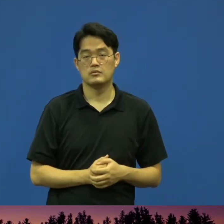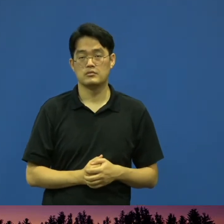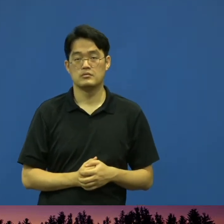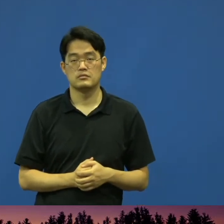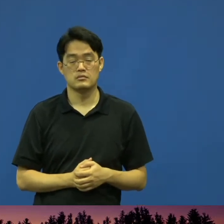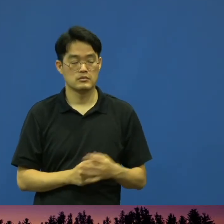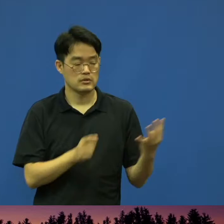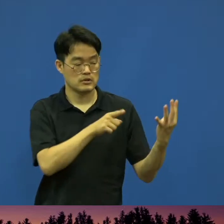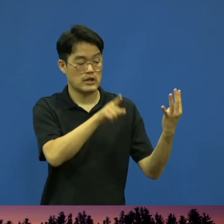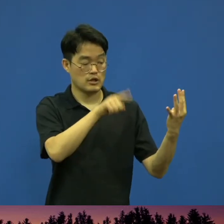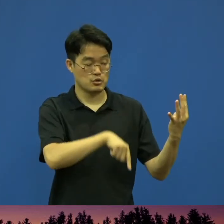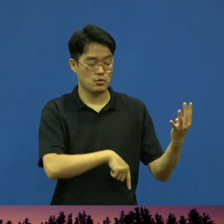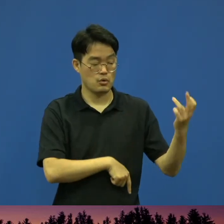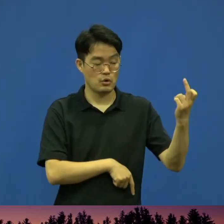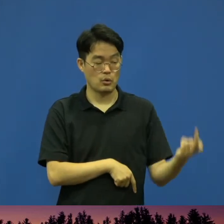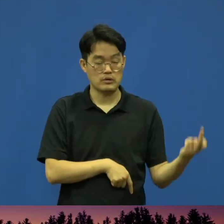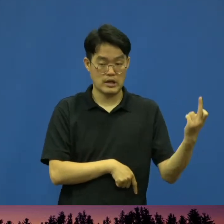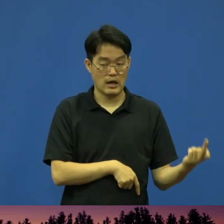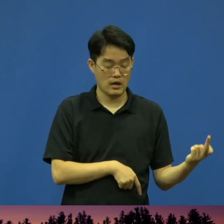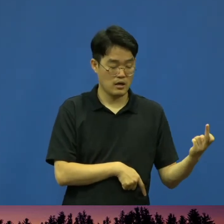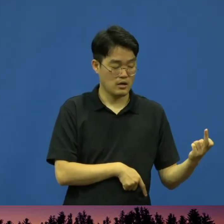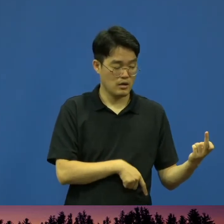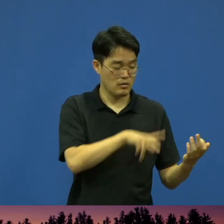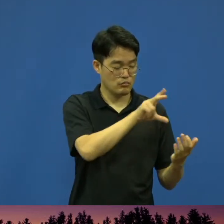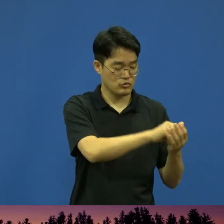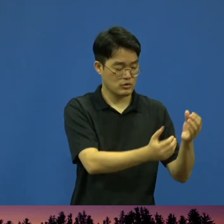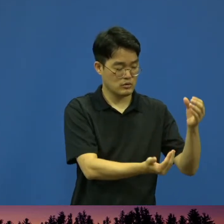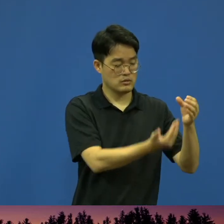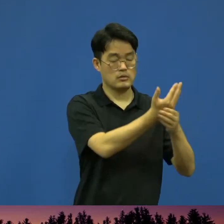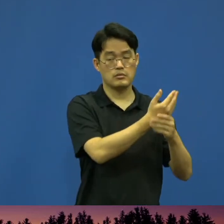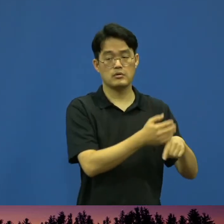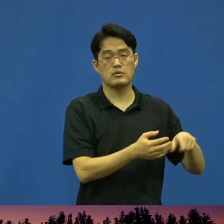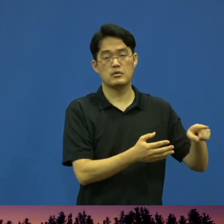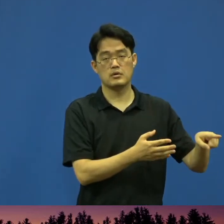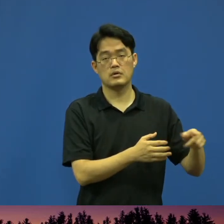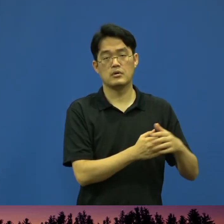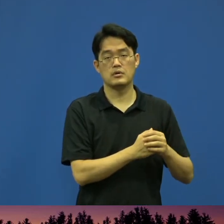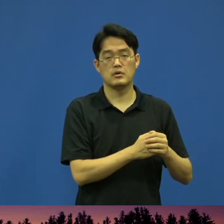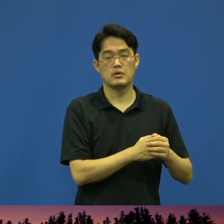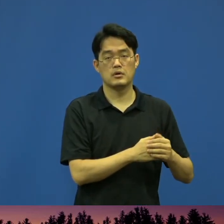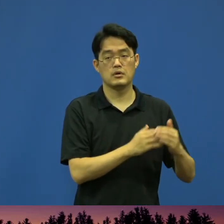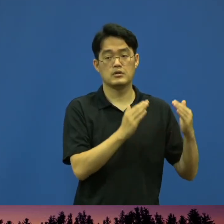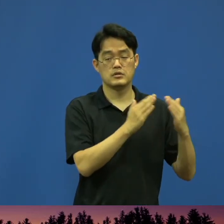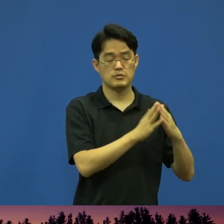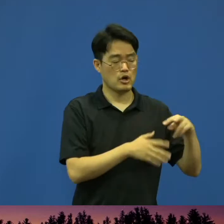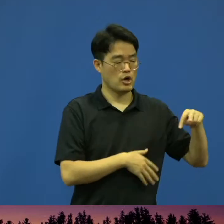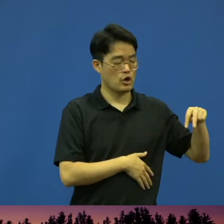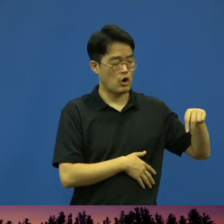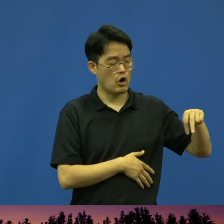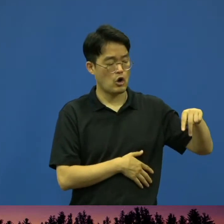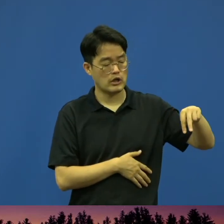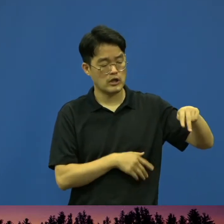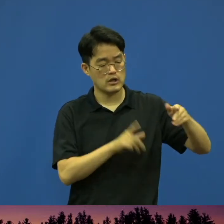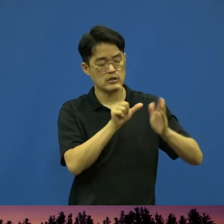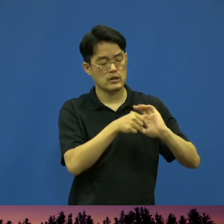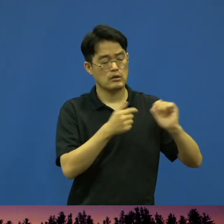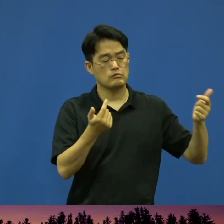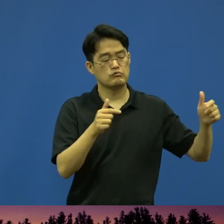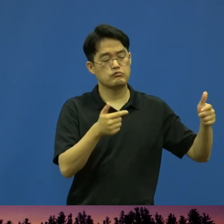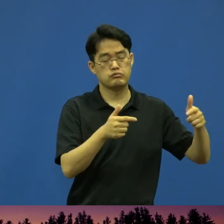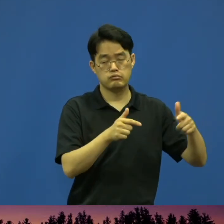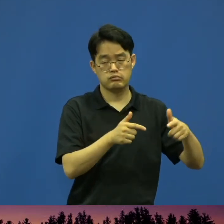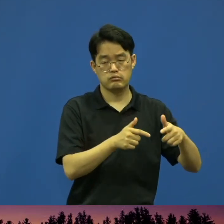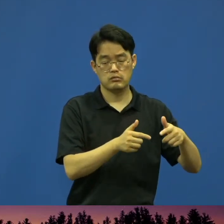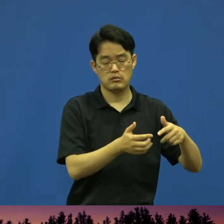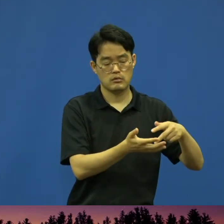이종 사촌 동생의 다리에 문제가 생기면서 점점 걸어 다니는 시간들이 줄어들기 시작했습니다.